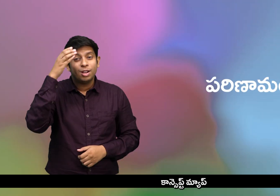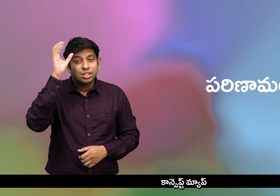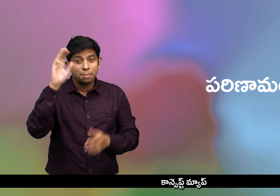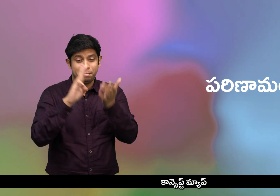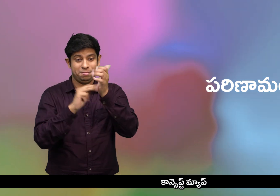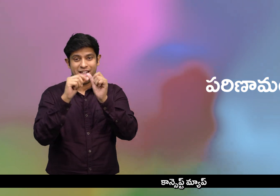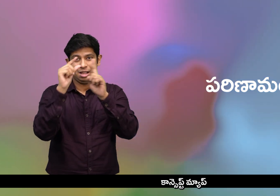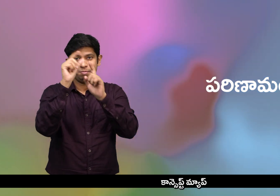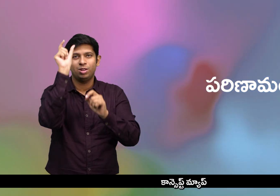మ్యాప్.